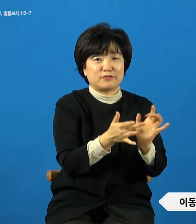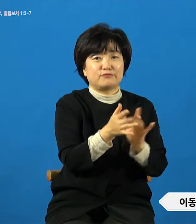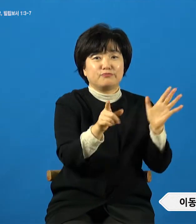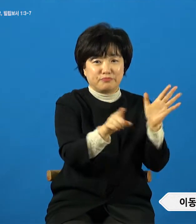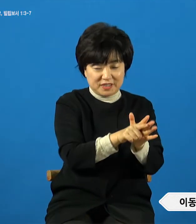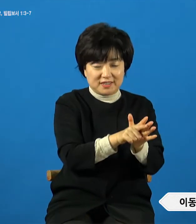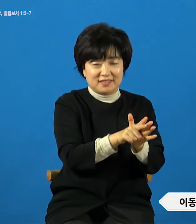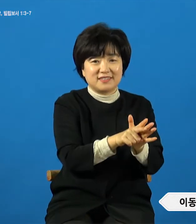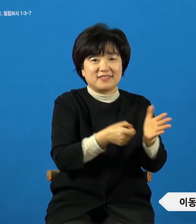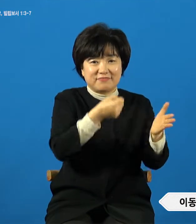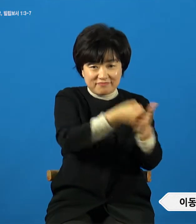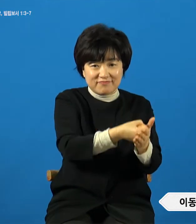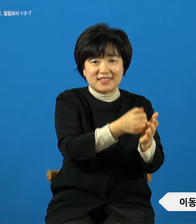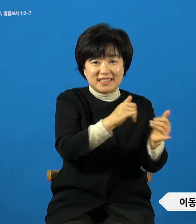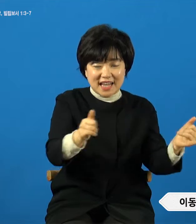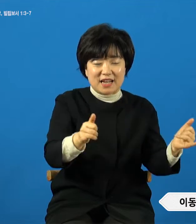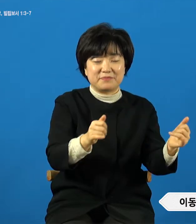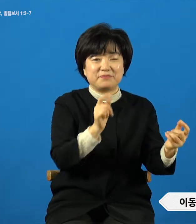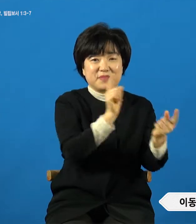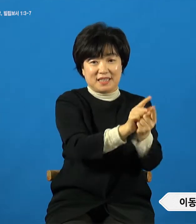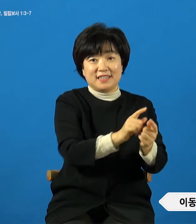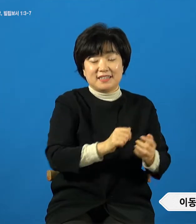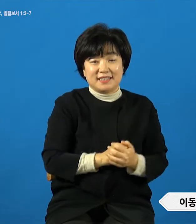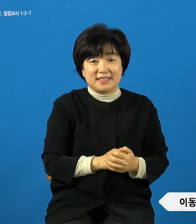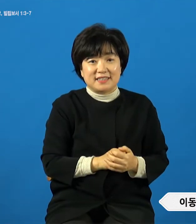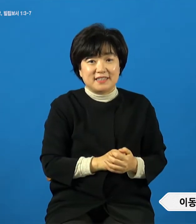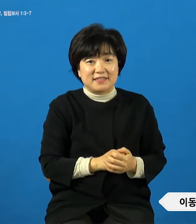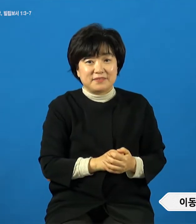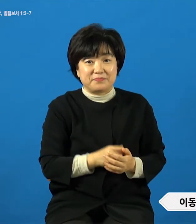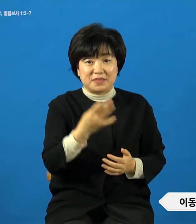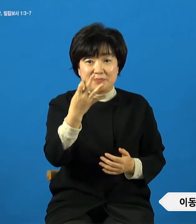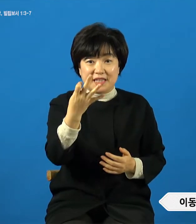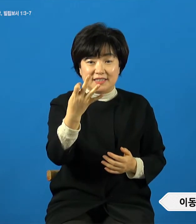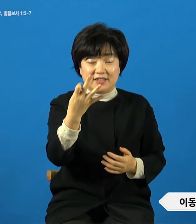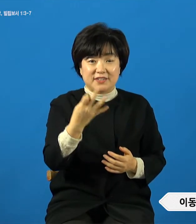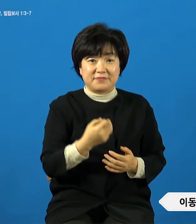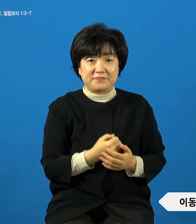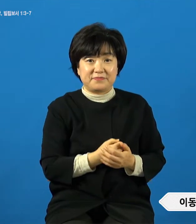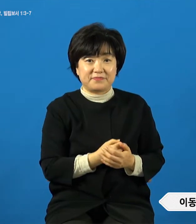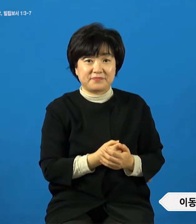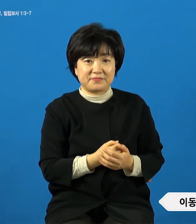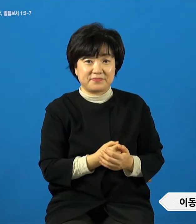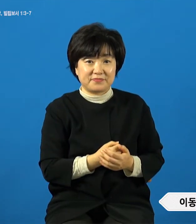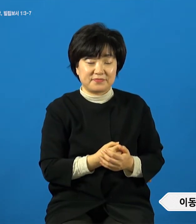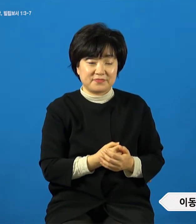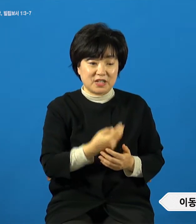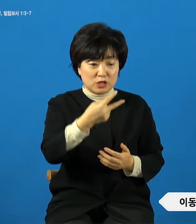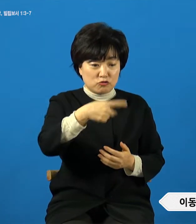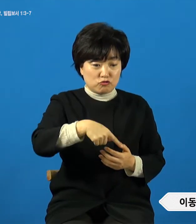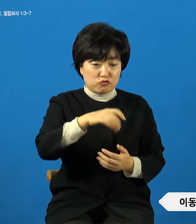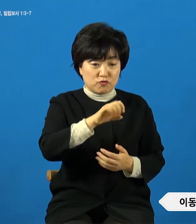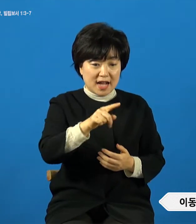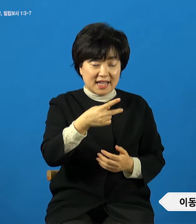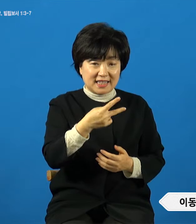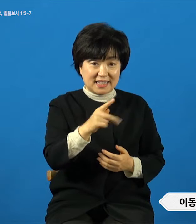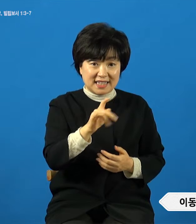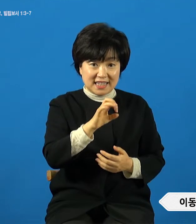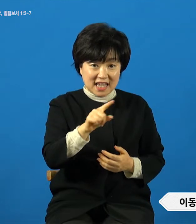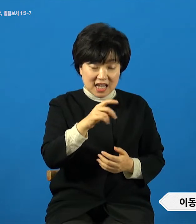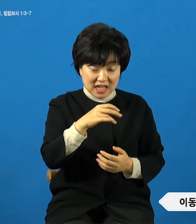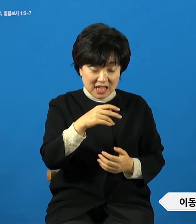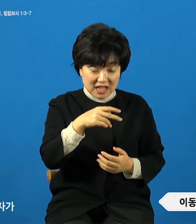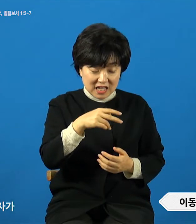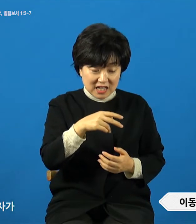탄생해요. 14절입니다. 같이 읽습니다. 14절 다 같이 시작. 두아디라시에 있는 차색